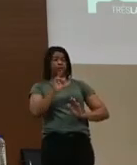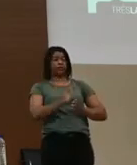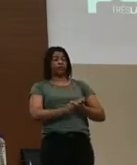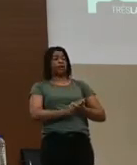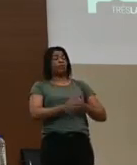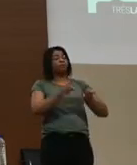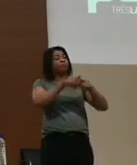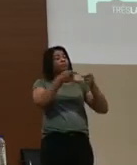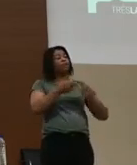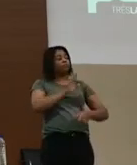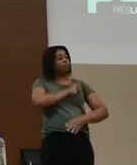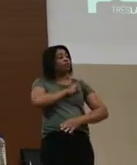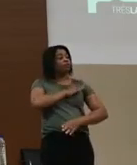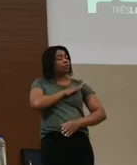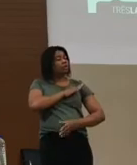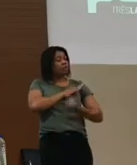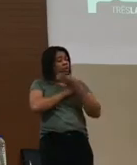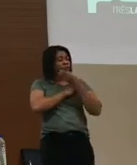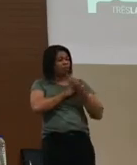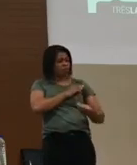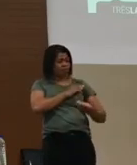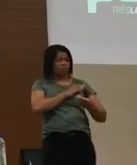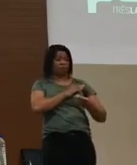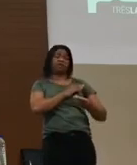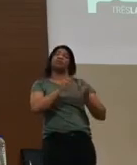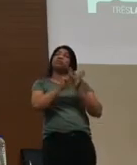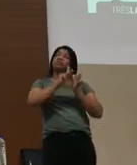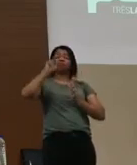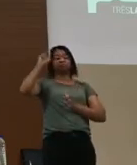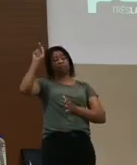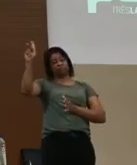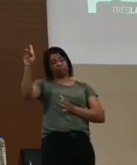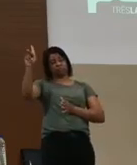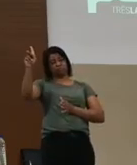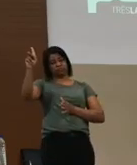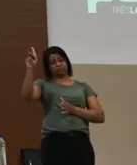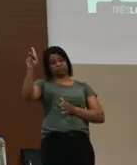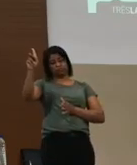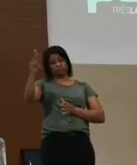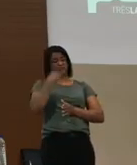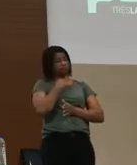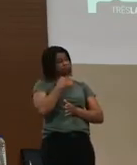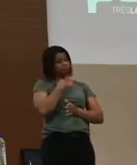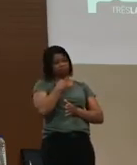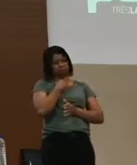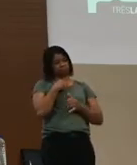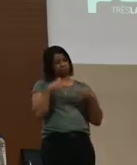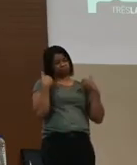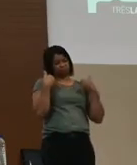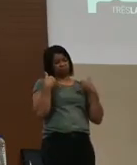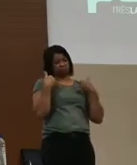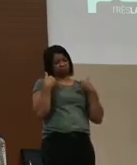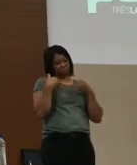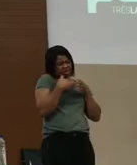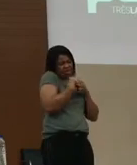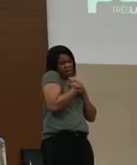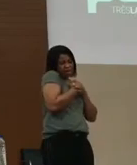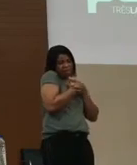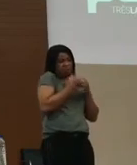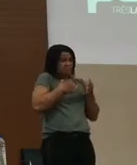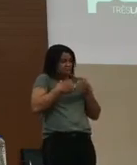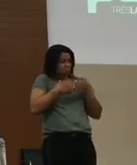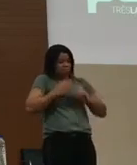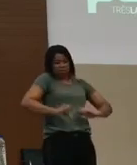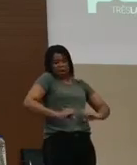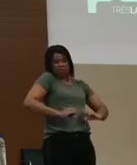Mas o coração do homem de Deus, se fechou nisso. Sua obra não é mais